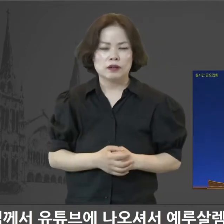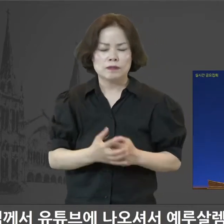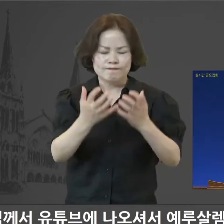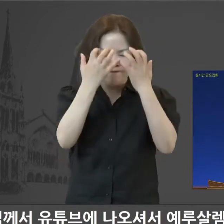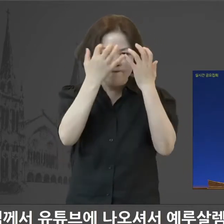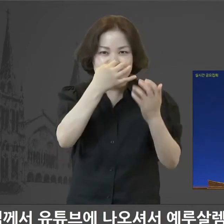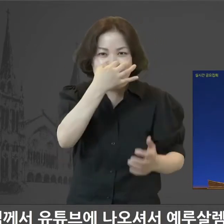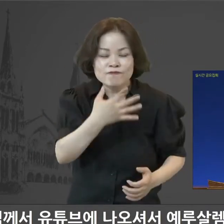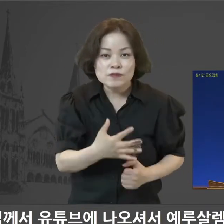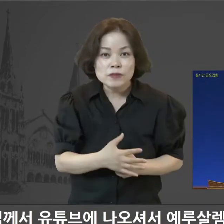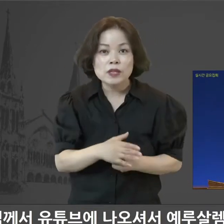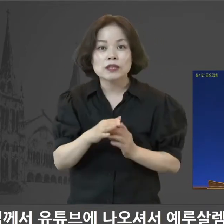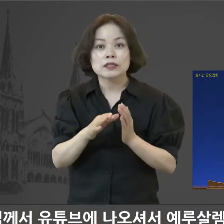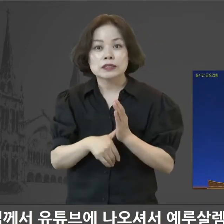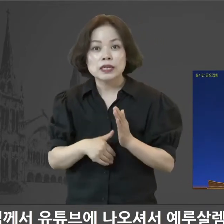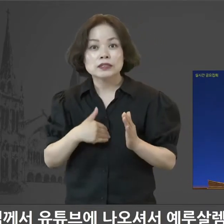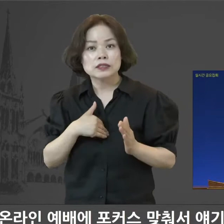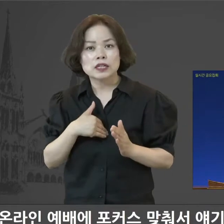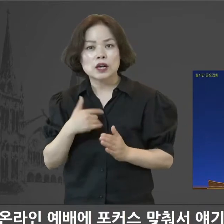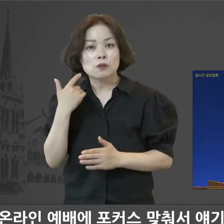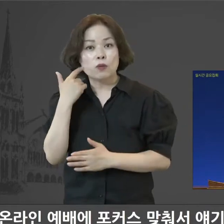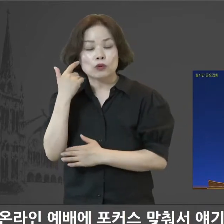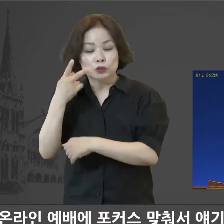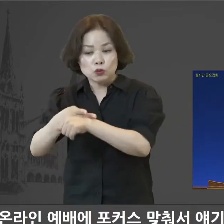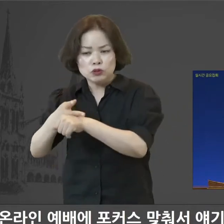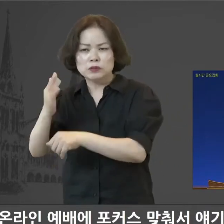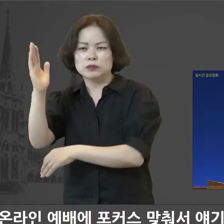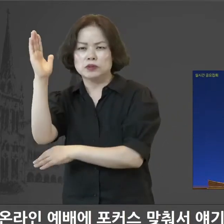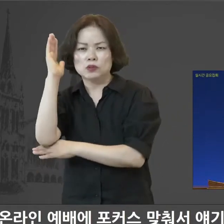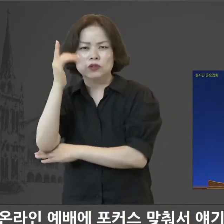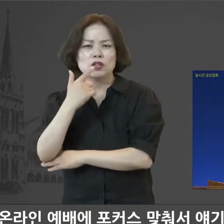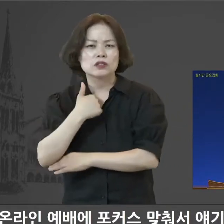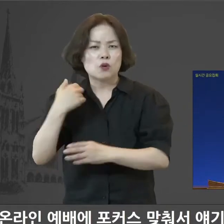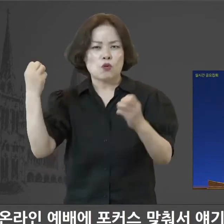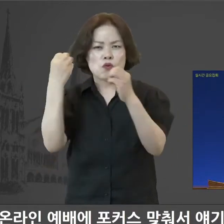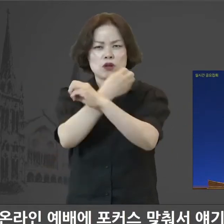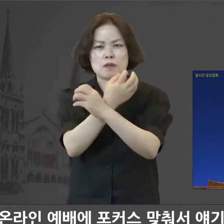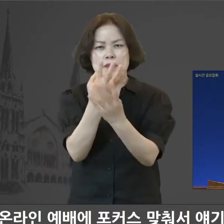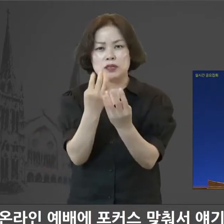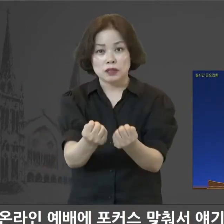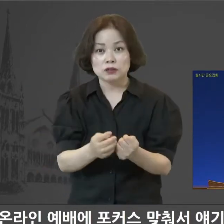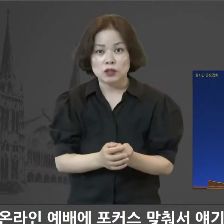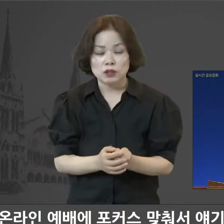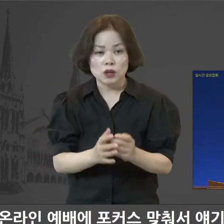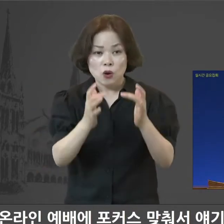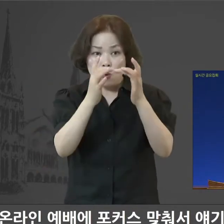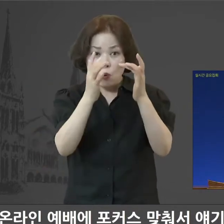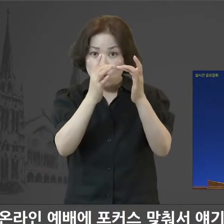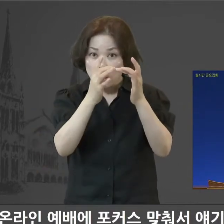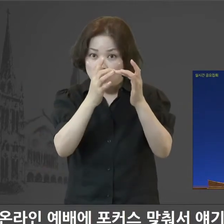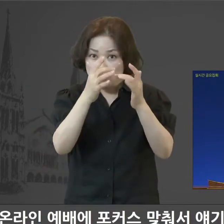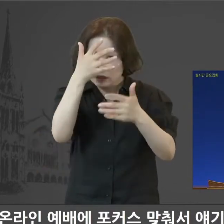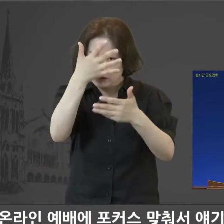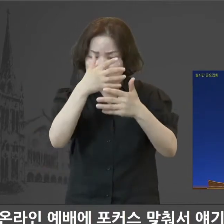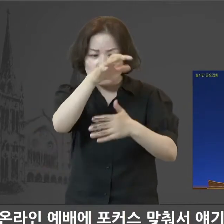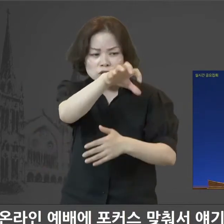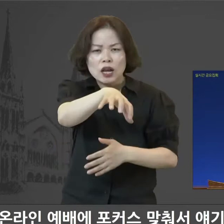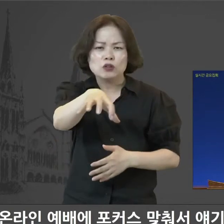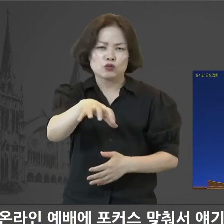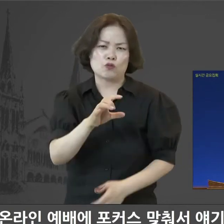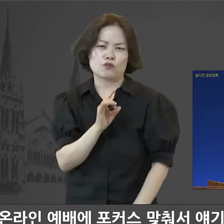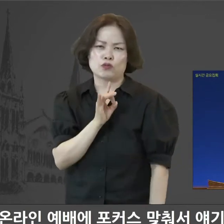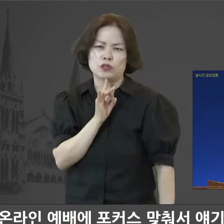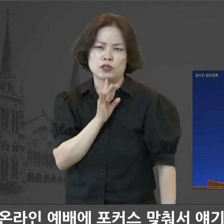시달렸는데, 그때 제가 했던 얘기는 오해하는 분들이 많으시더라고요. 결국 온라인이라는 것도 장소의 문제일